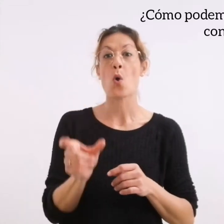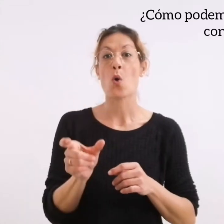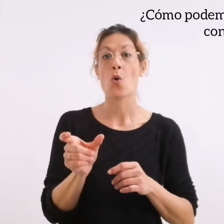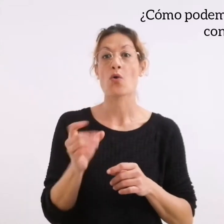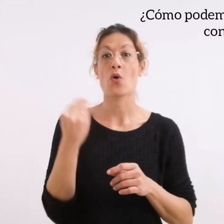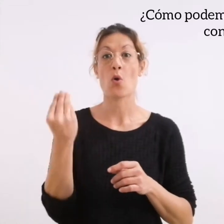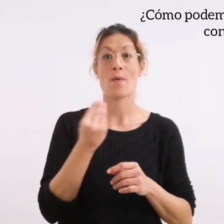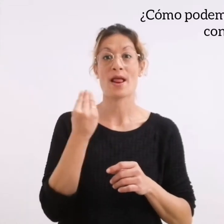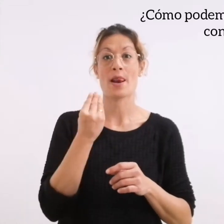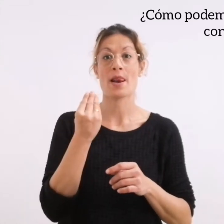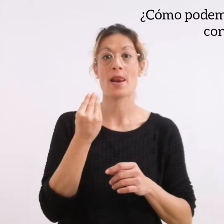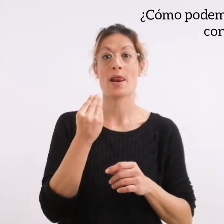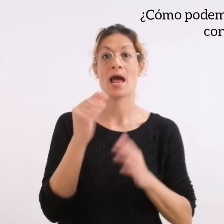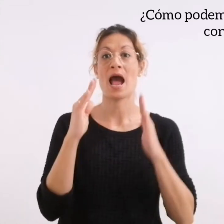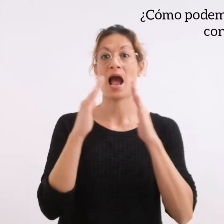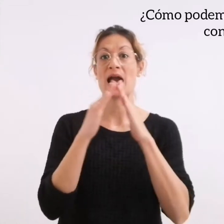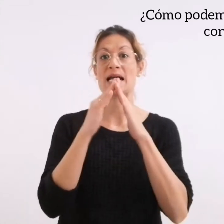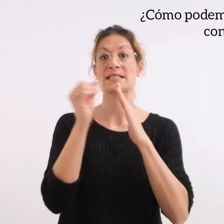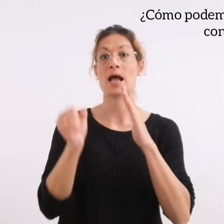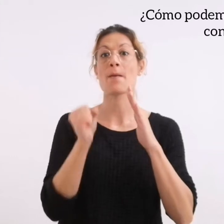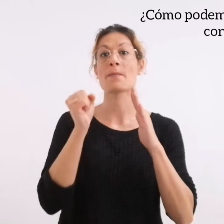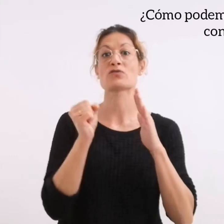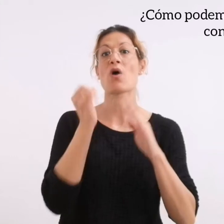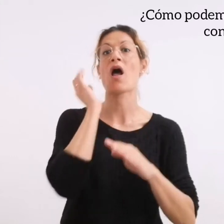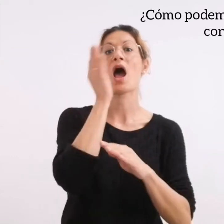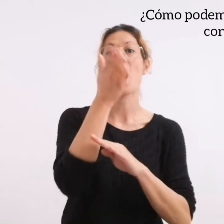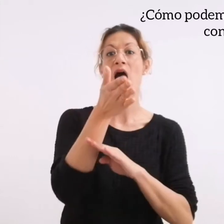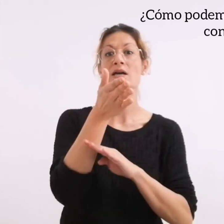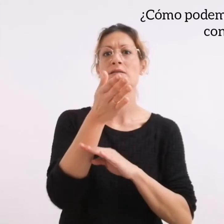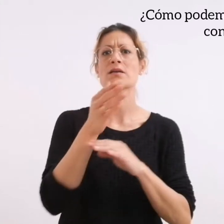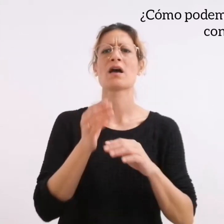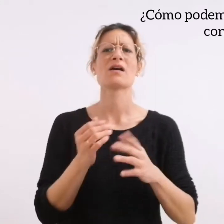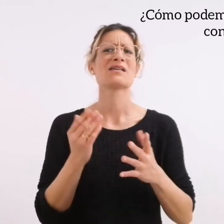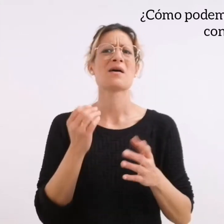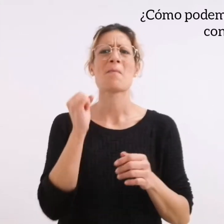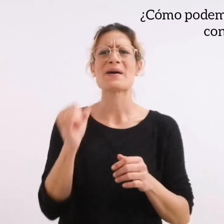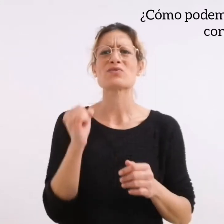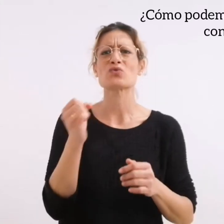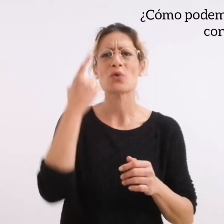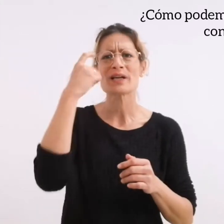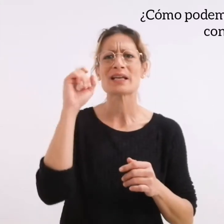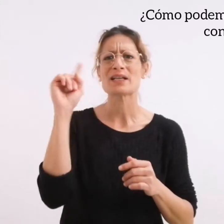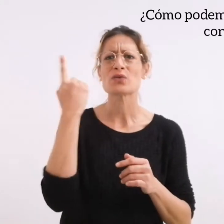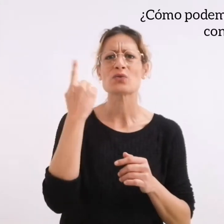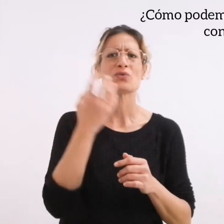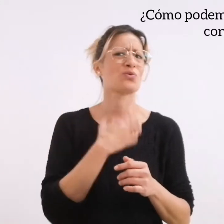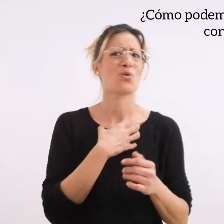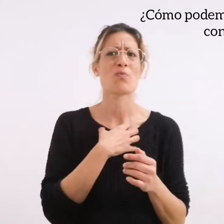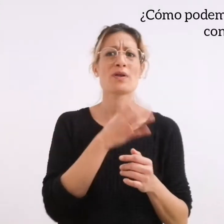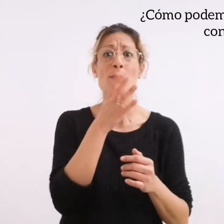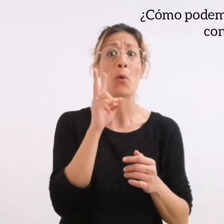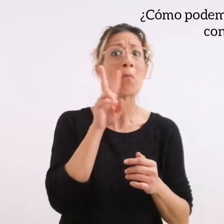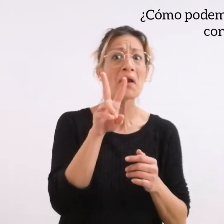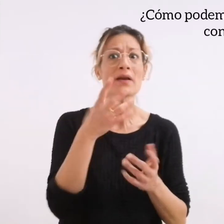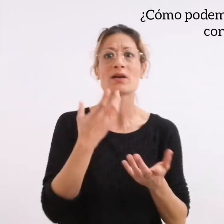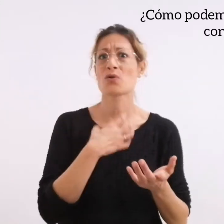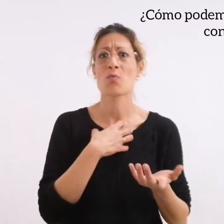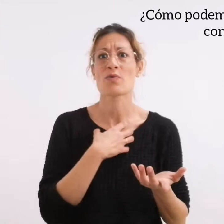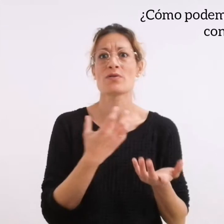dijo, pastor, no creo en Dios porque no lo puedo ver. Porque no lo puedo ver, Dios no existe. Y allí